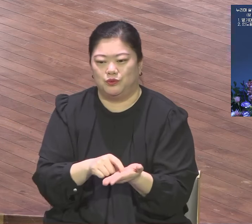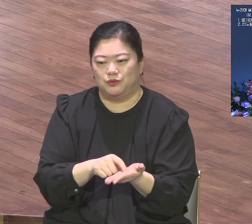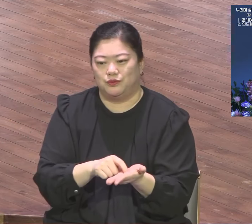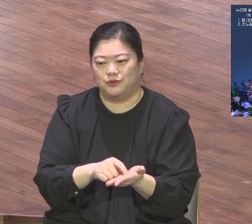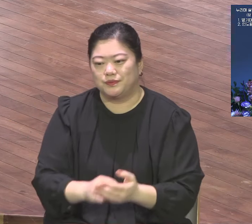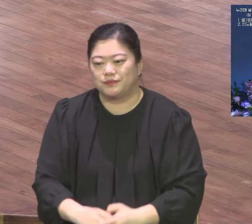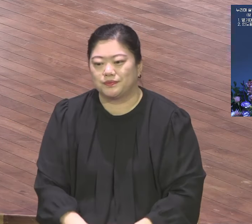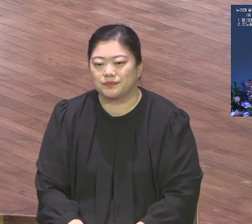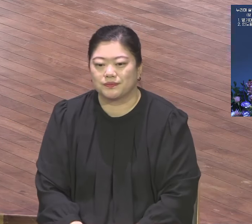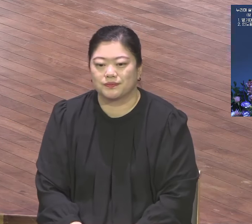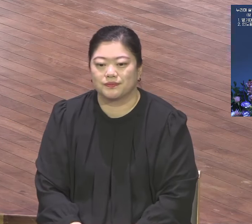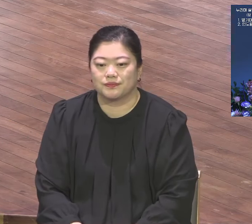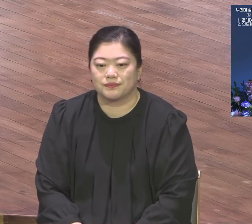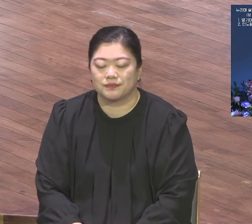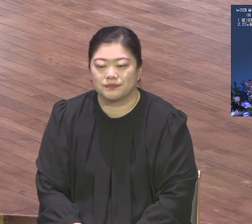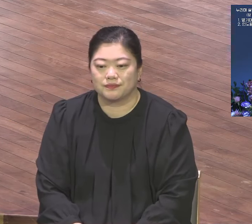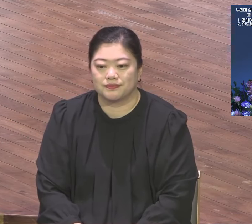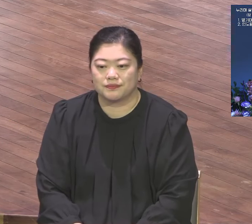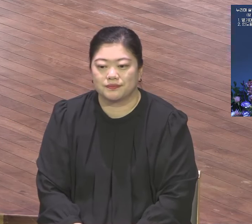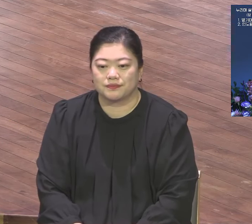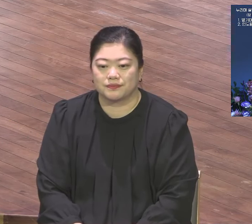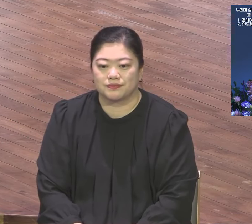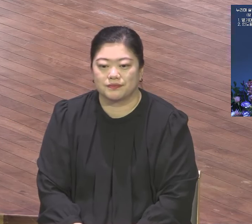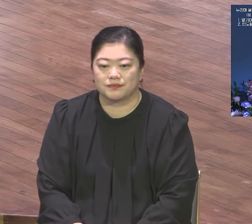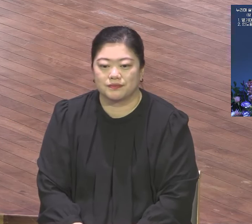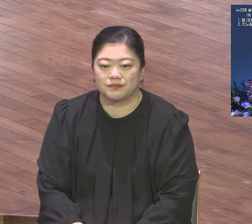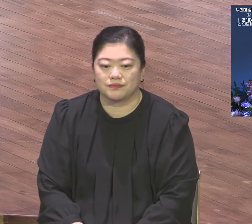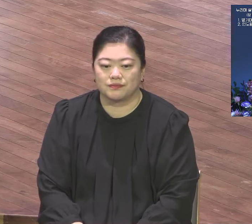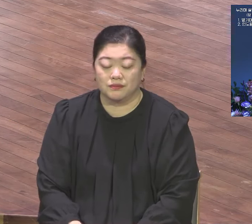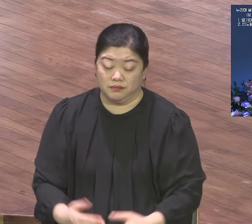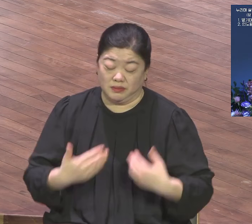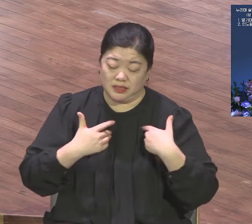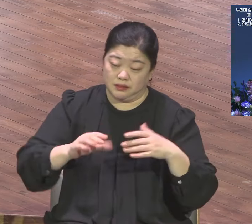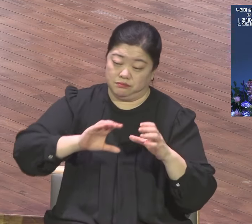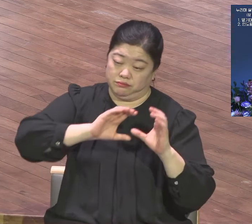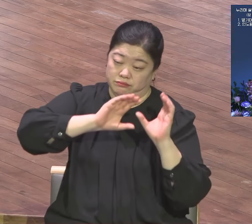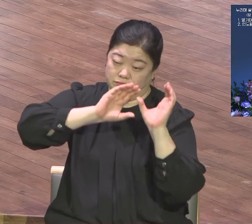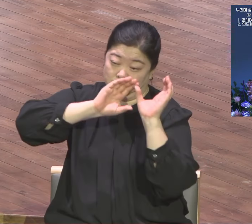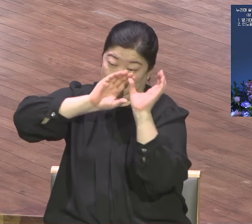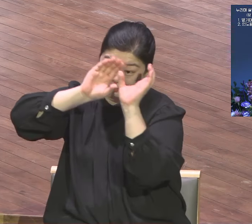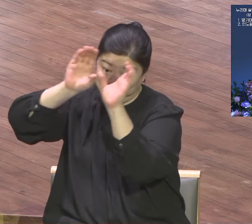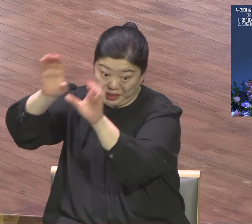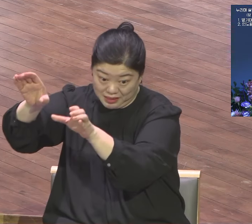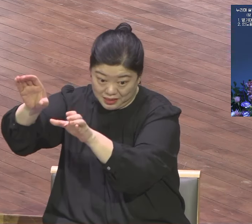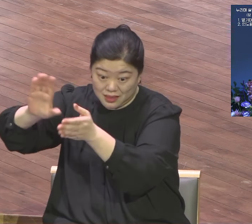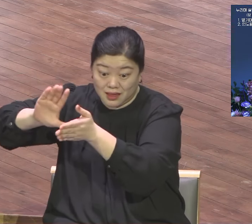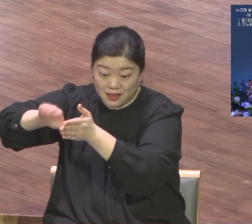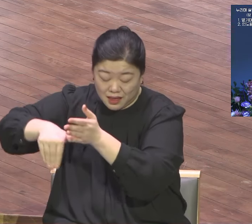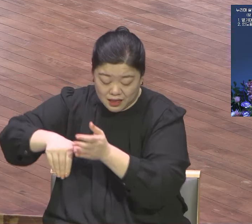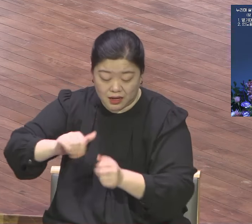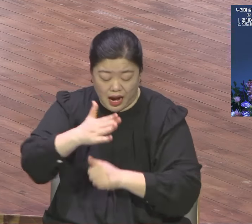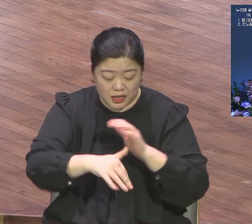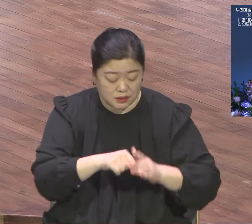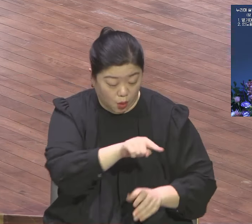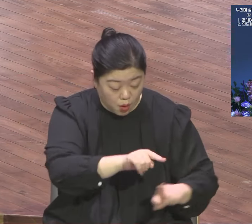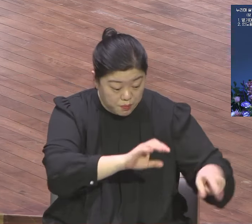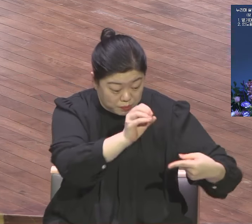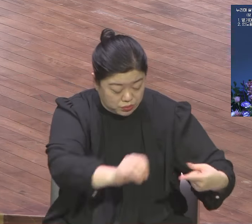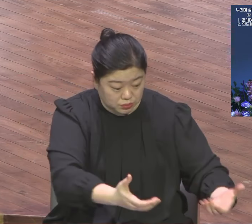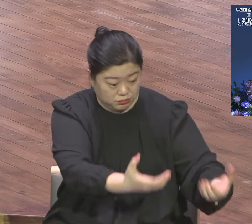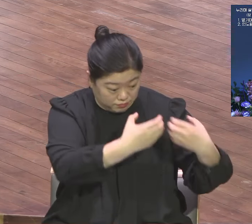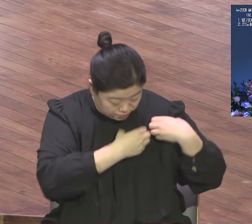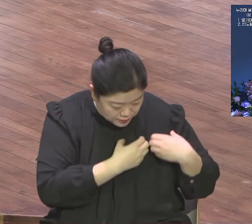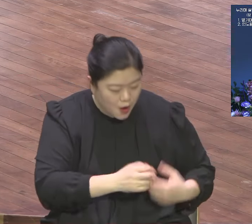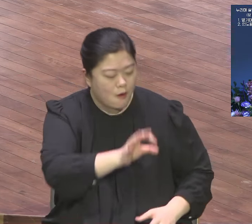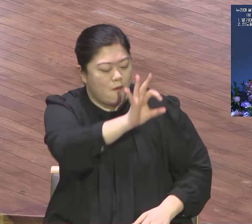하나님께서 뭐요? 던졌더니 온전히 책임져 주시더라고. 책임져 주세요.